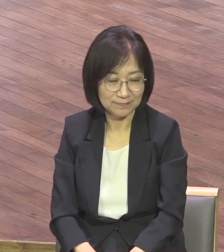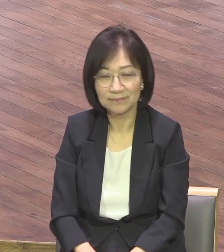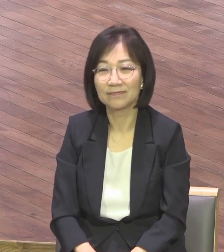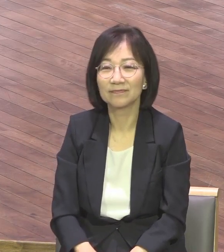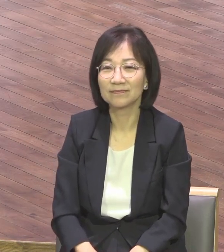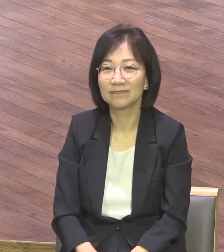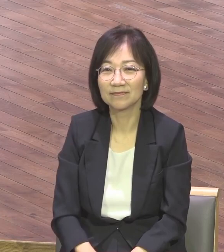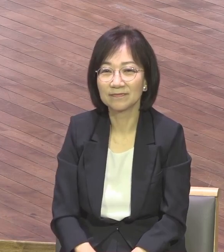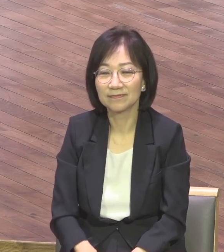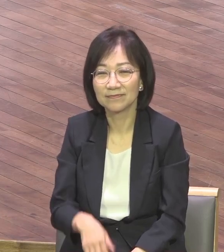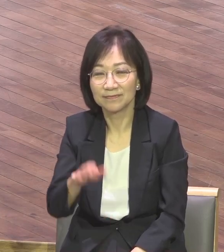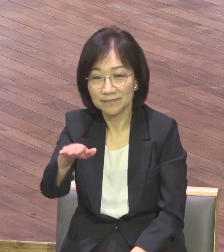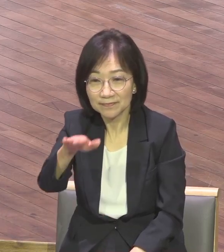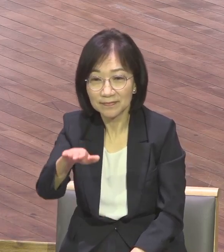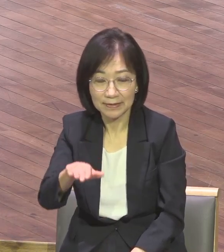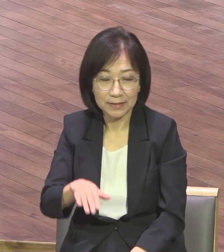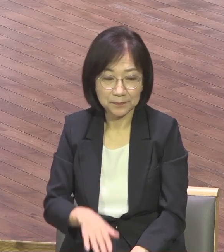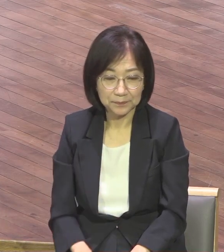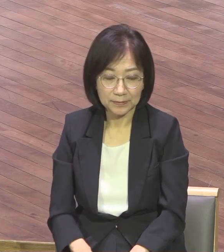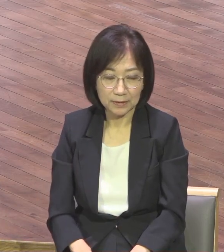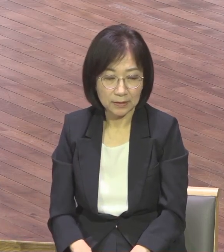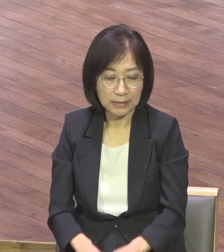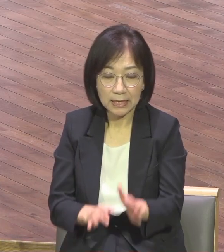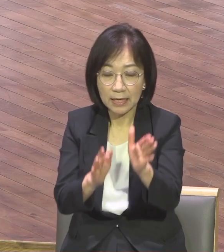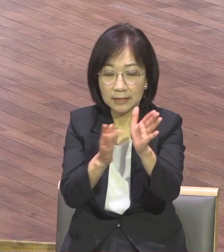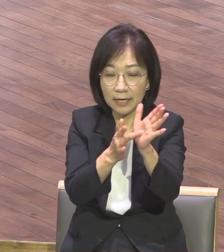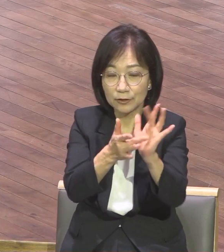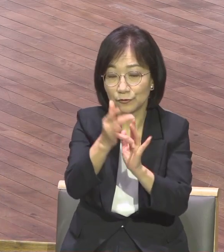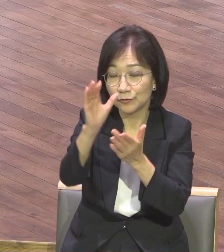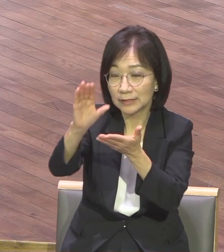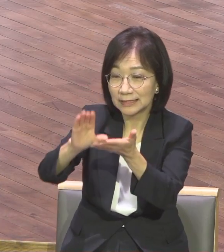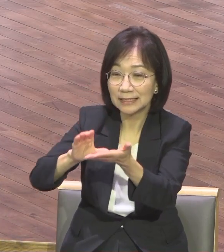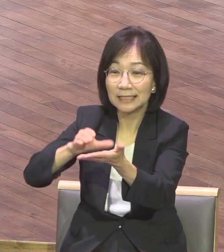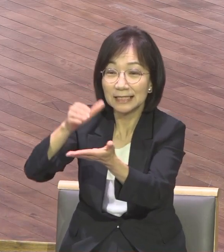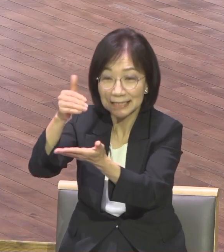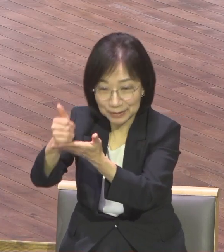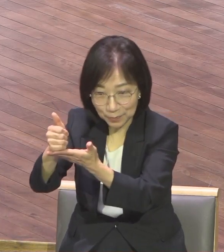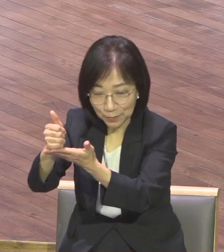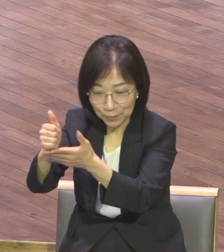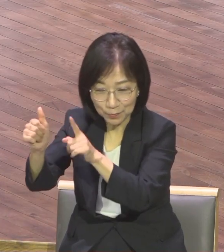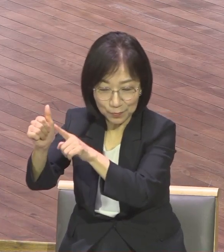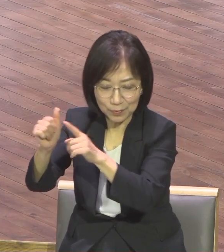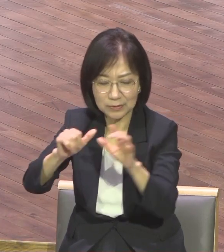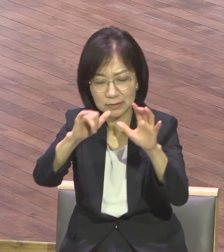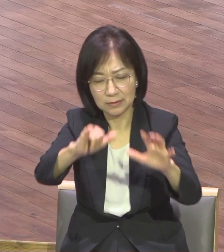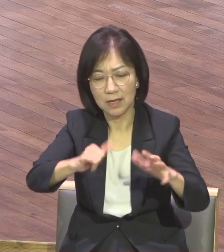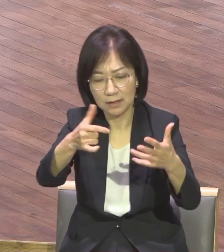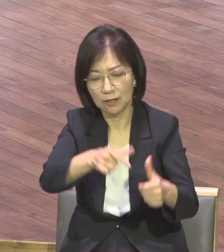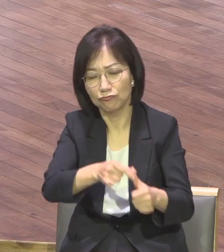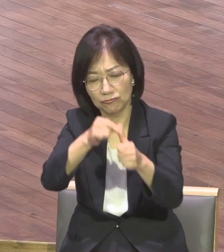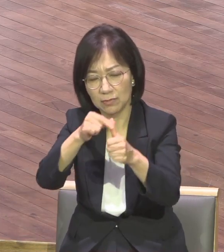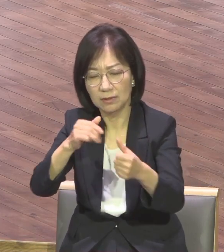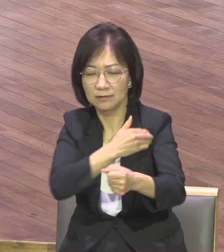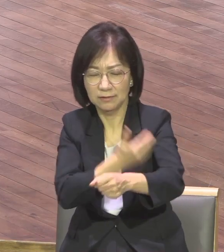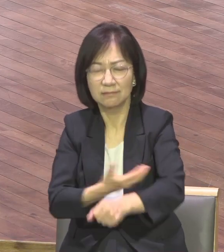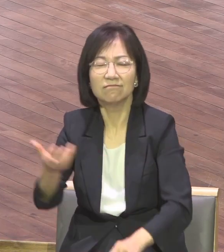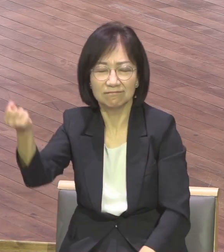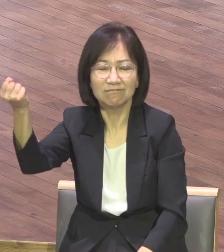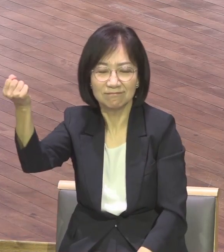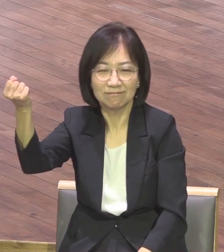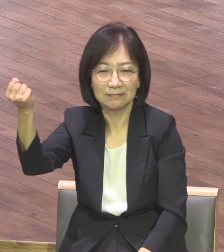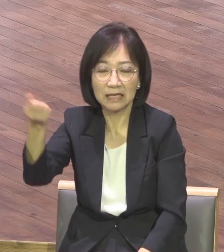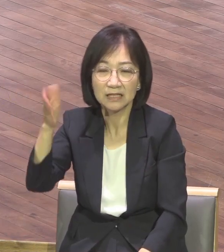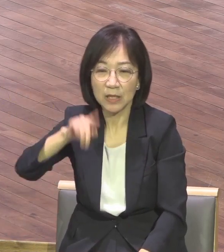있습니다. 예수 그리스도는 세계를 구할 수 있는 능력을 갖추고 계시지만 홀로